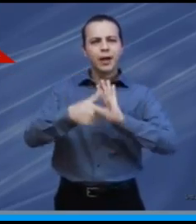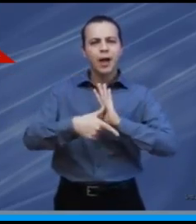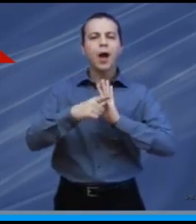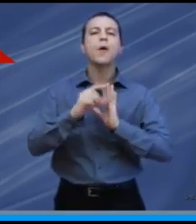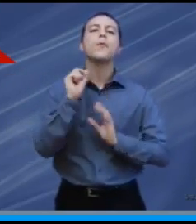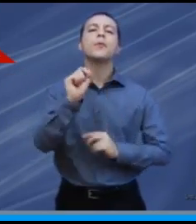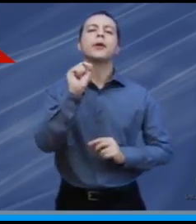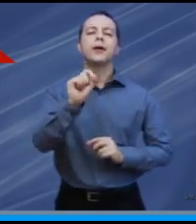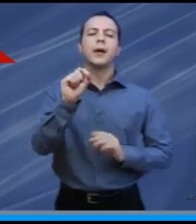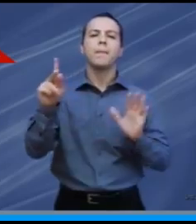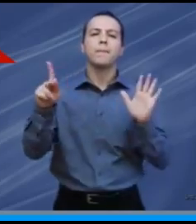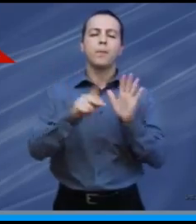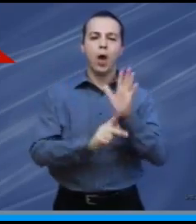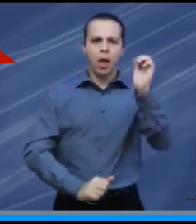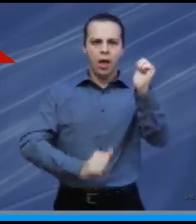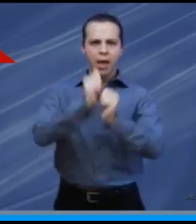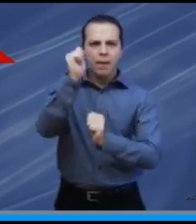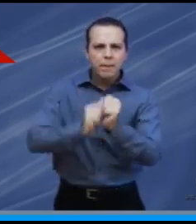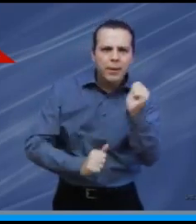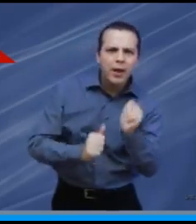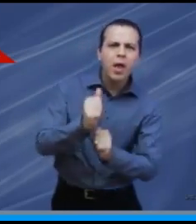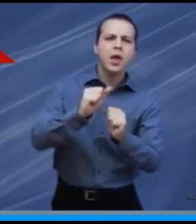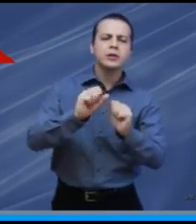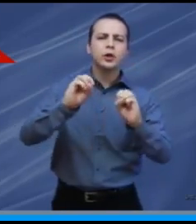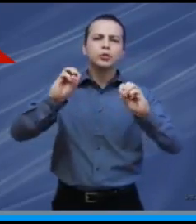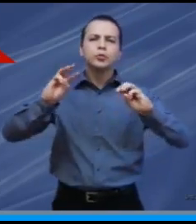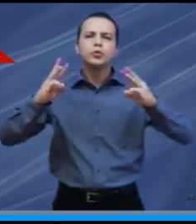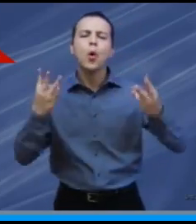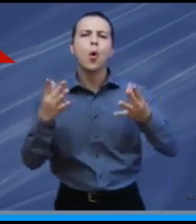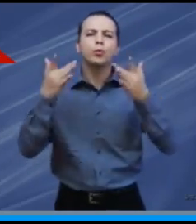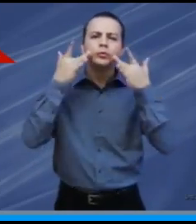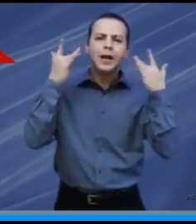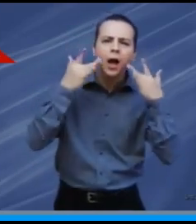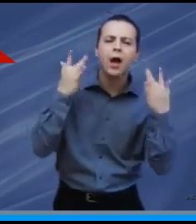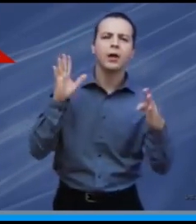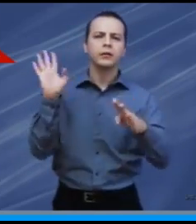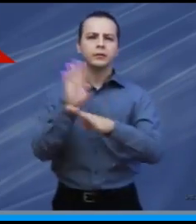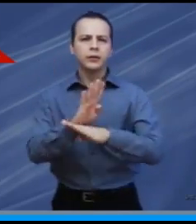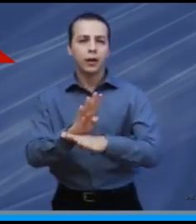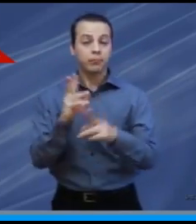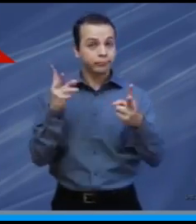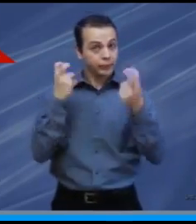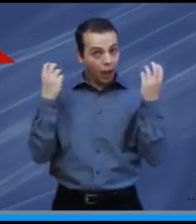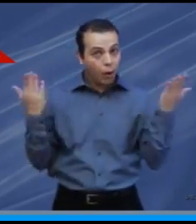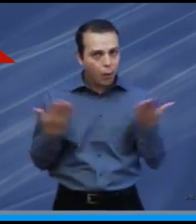corrigir isso, ou seja, empresas, casas de show, teatros, cinemas, que nos